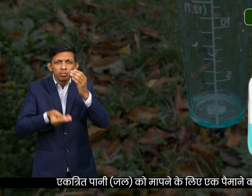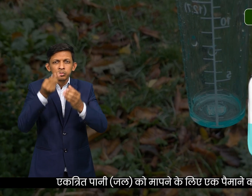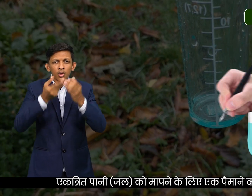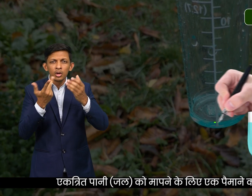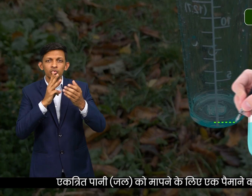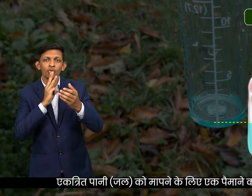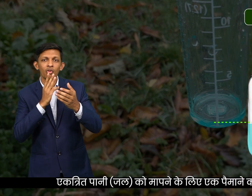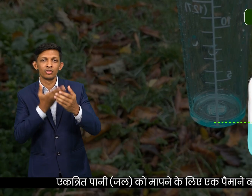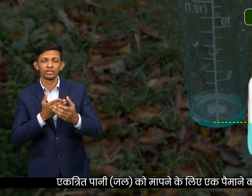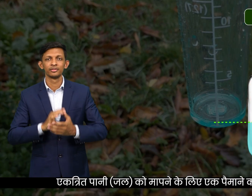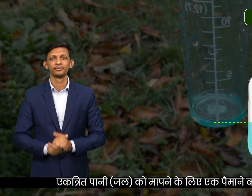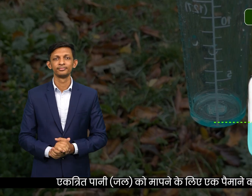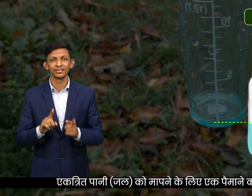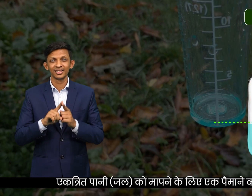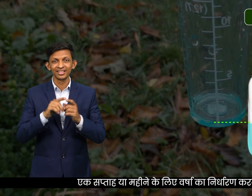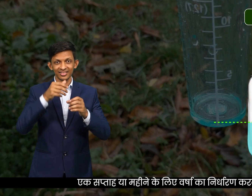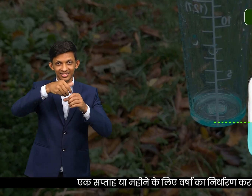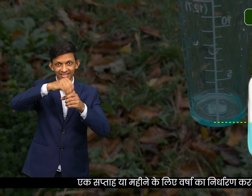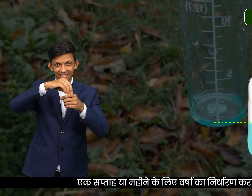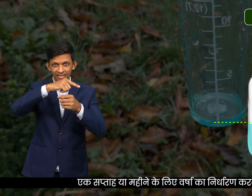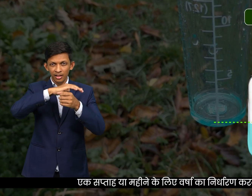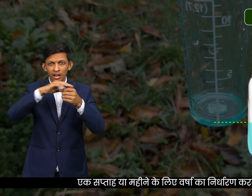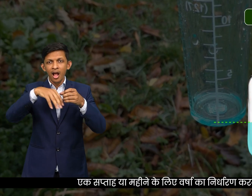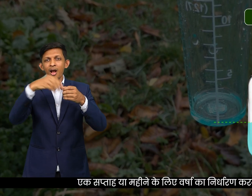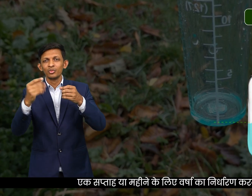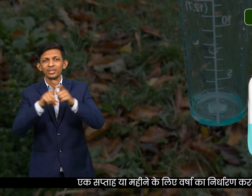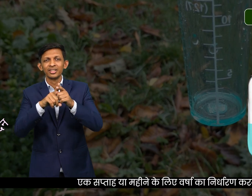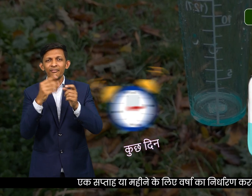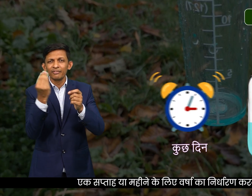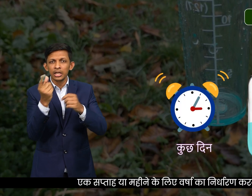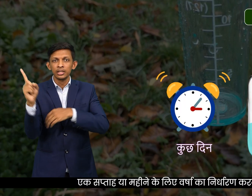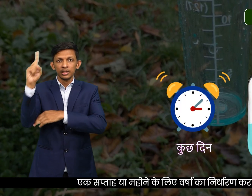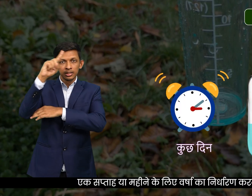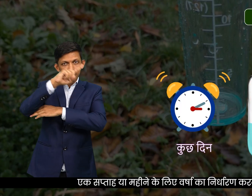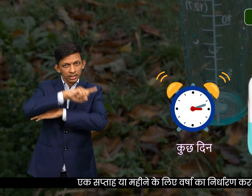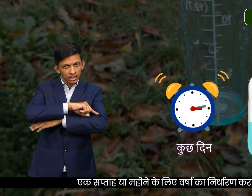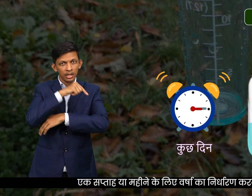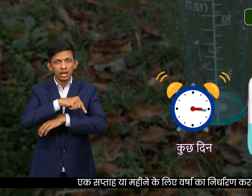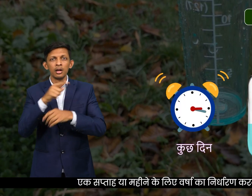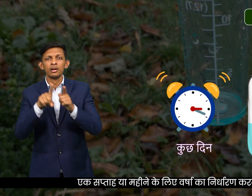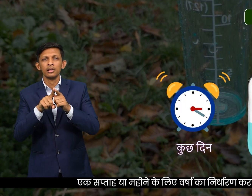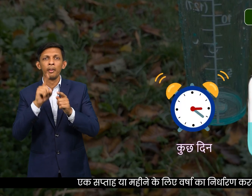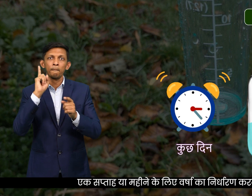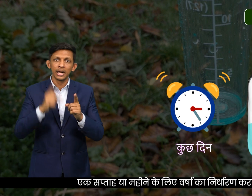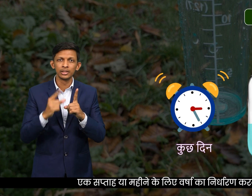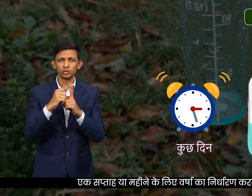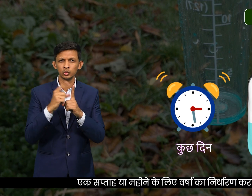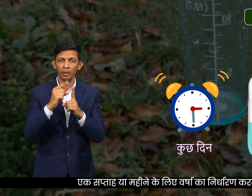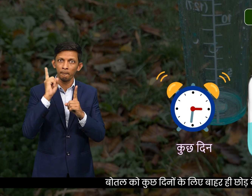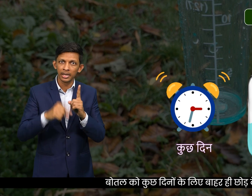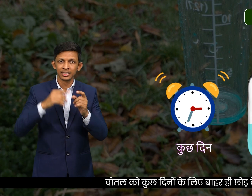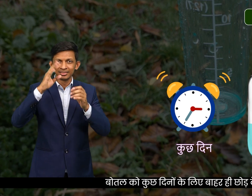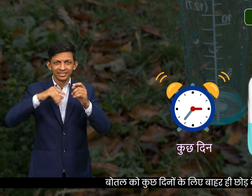लिए एक पैमाने का उपयोग करें। एक सप्ताह या महीने के लिए वर्षा का निर्धारण करने के